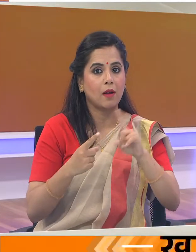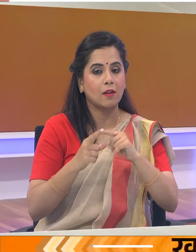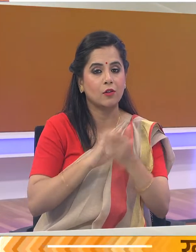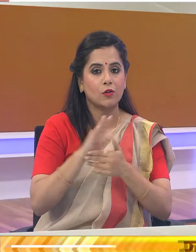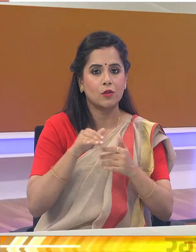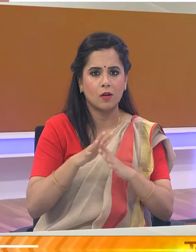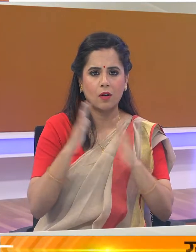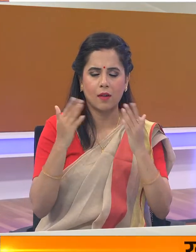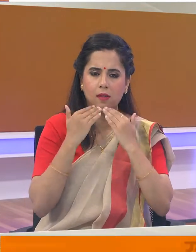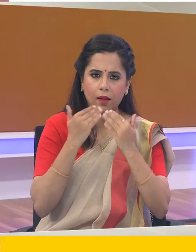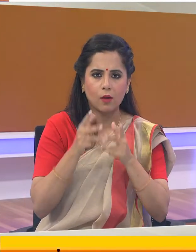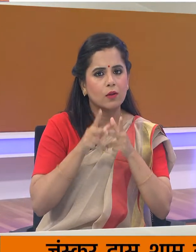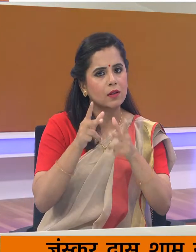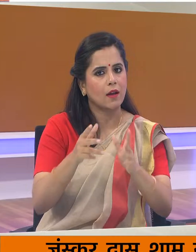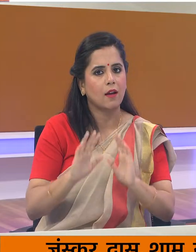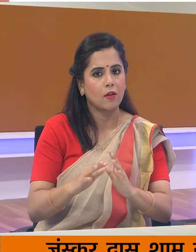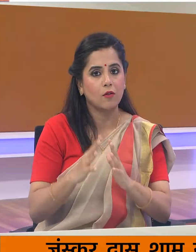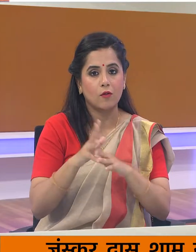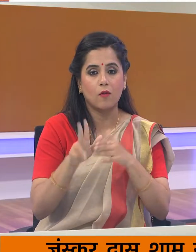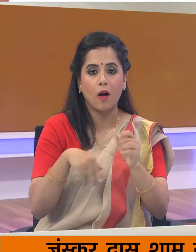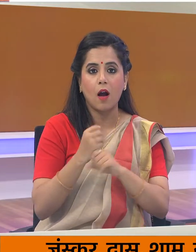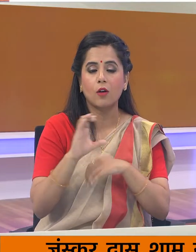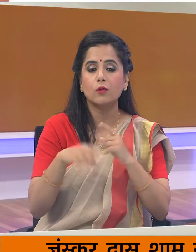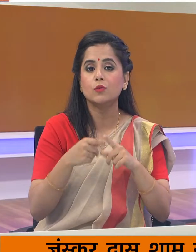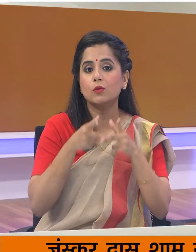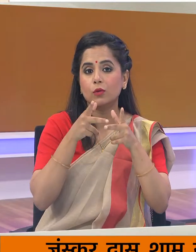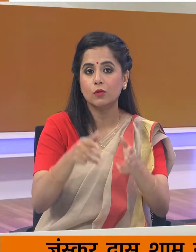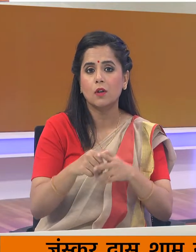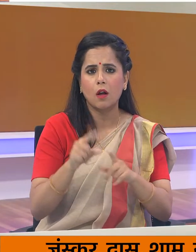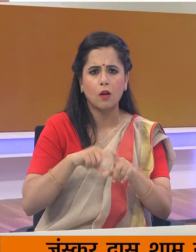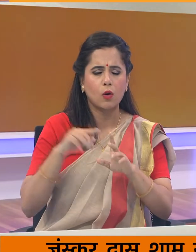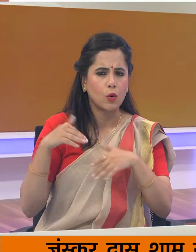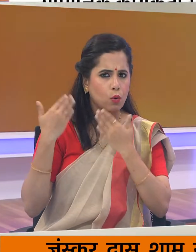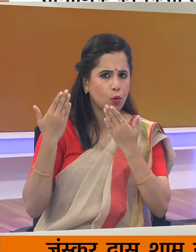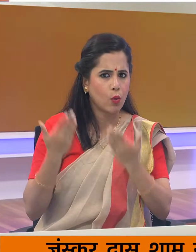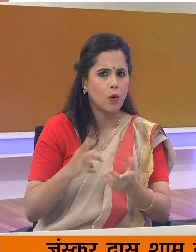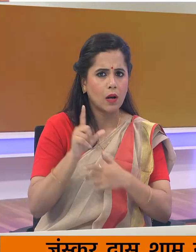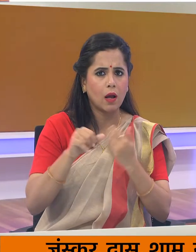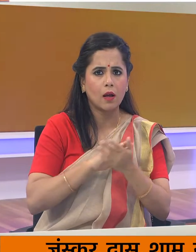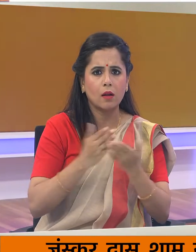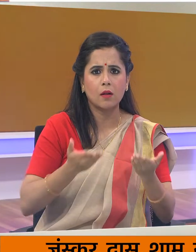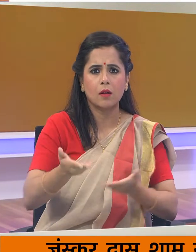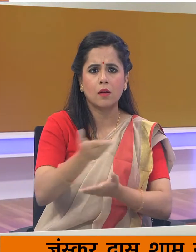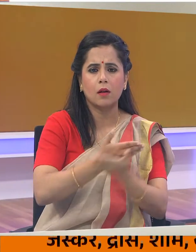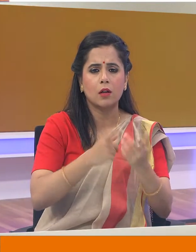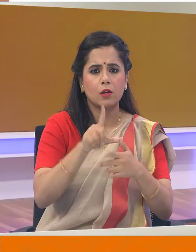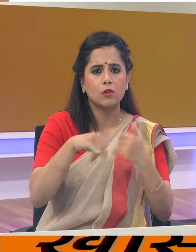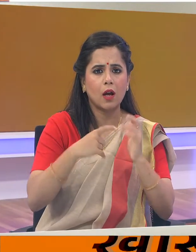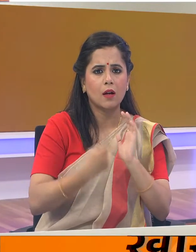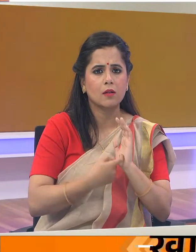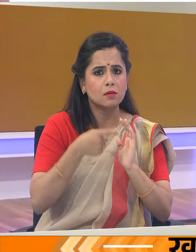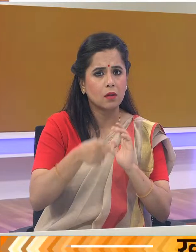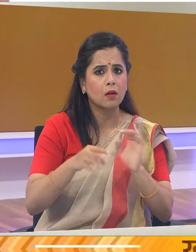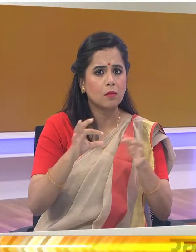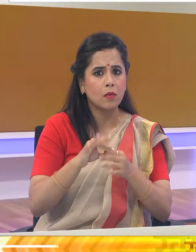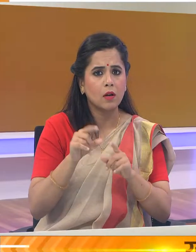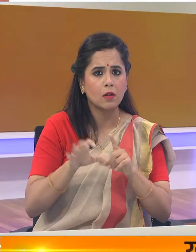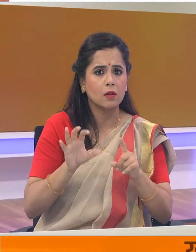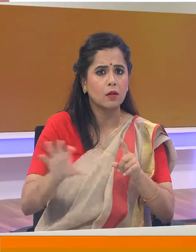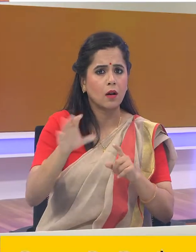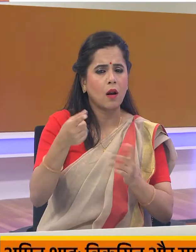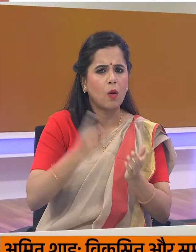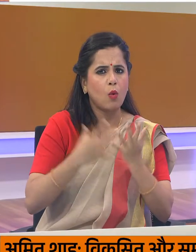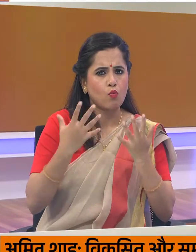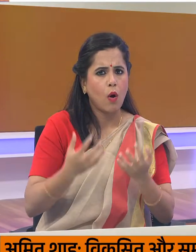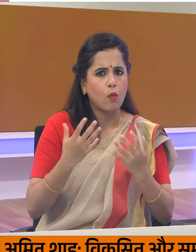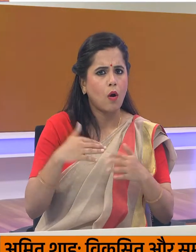का आभार जताया। वांगचुक ने कहा कि लंबे वक्त से लद्दाख के लोग ज़ांस्कर समेत अन्य जिलों की मांग